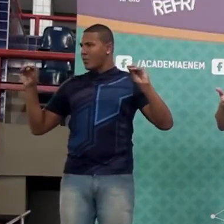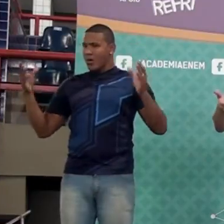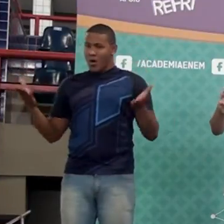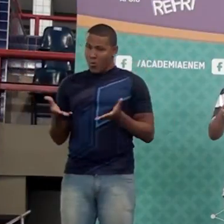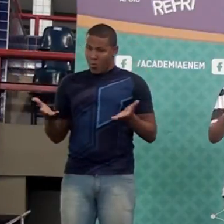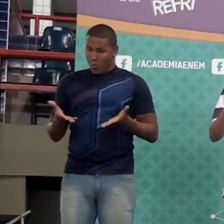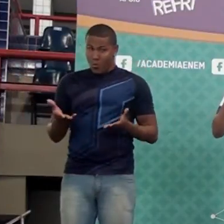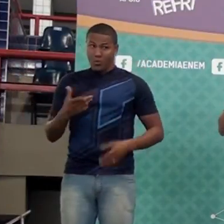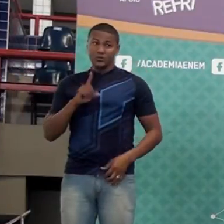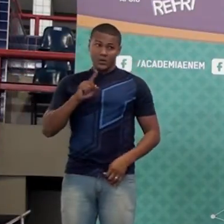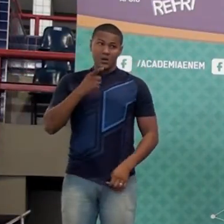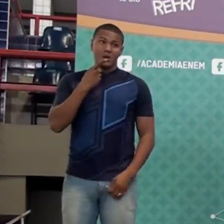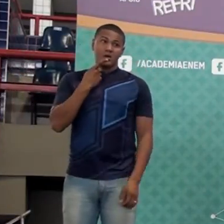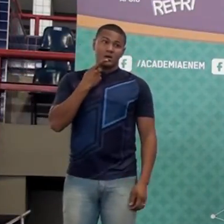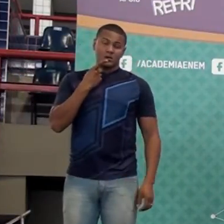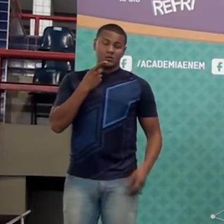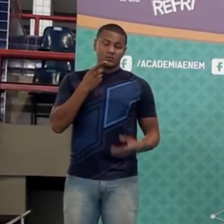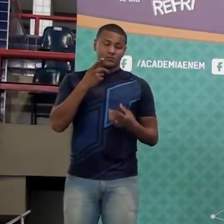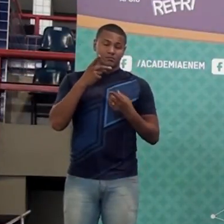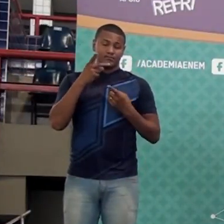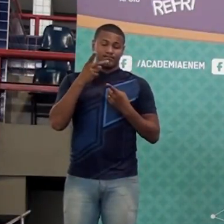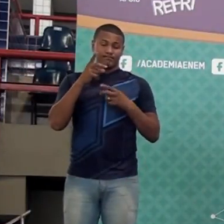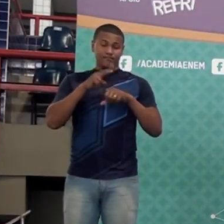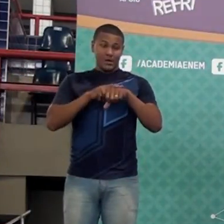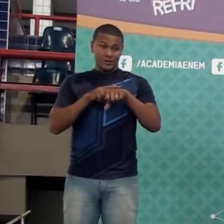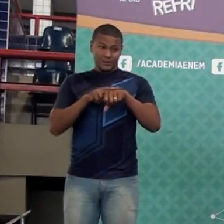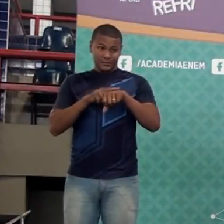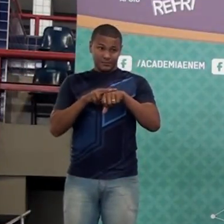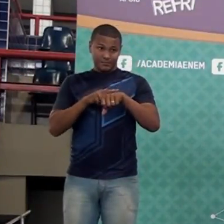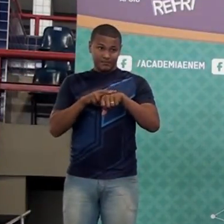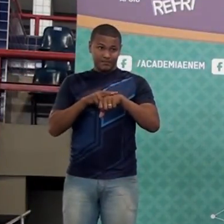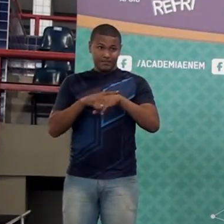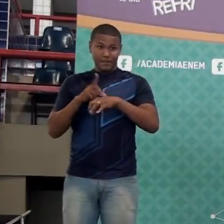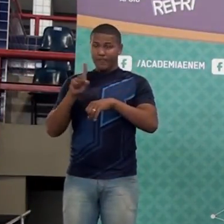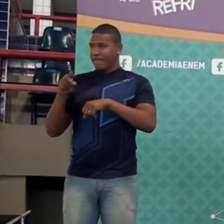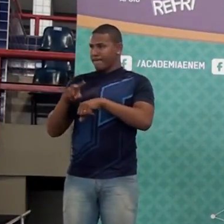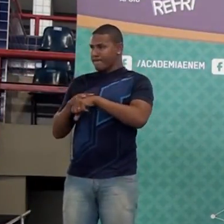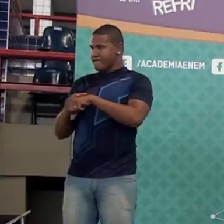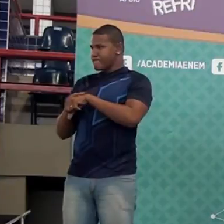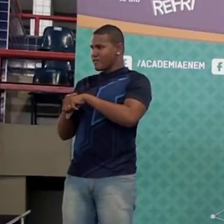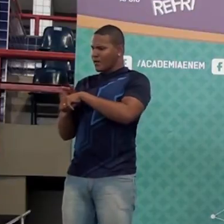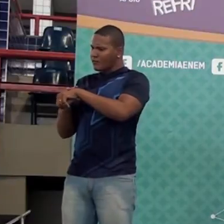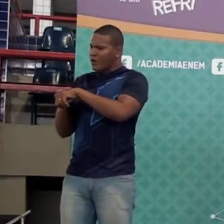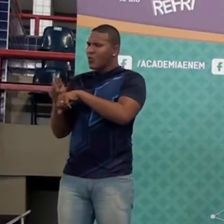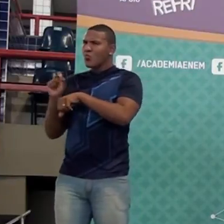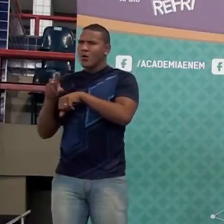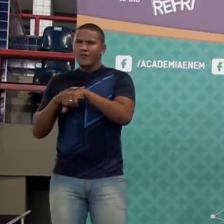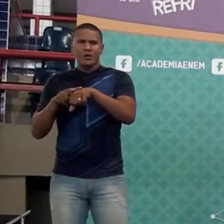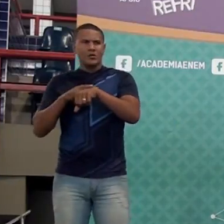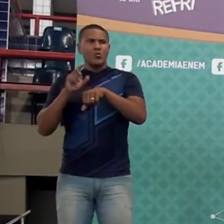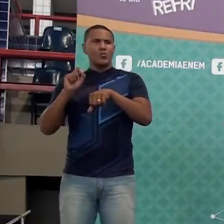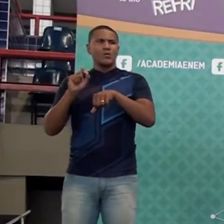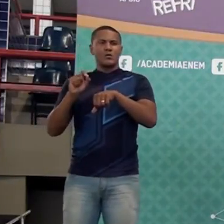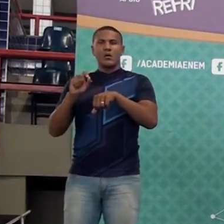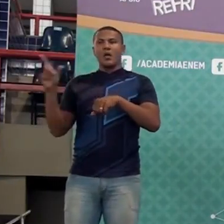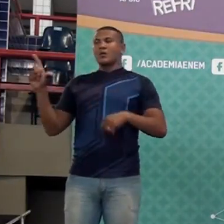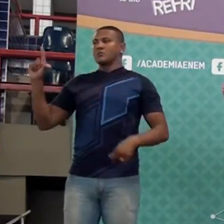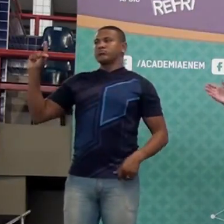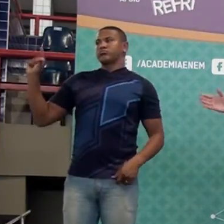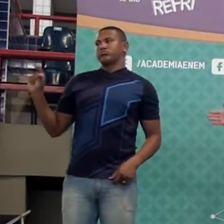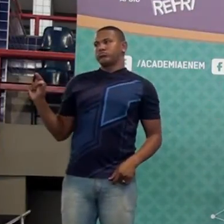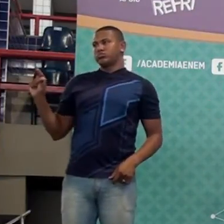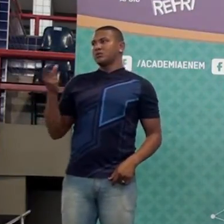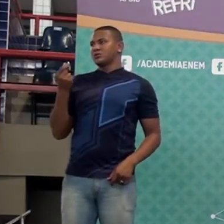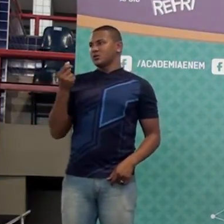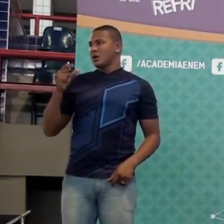bandeira verde. O que é que significa bandeira verde? A gente não está pagando nenhuma taxa adicional pela energia, mas depende da chuva.